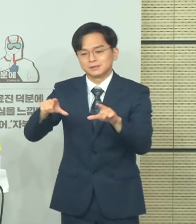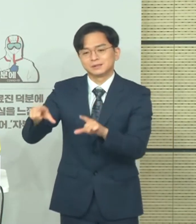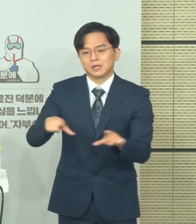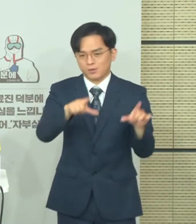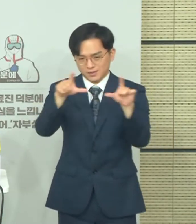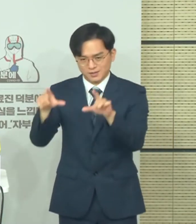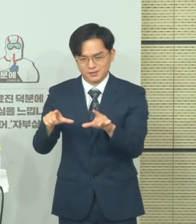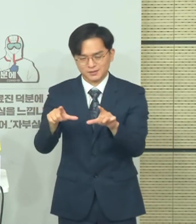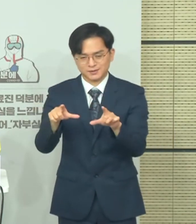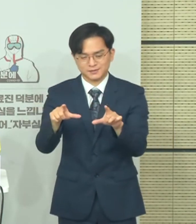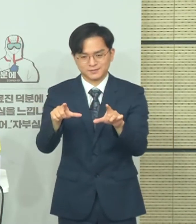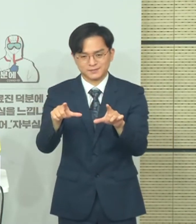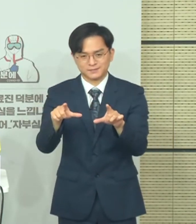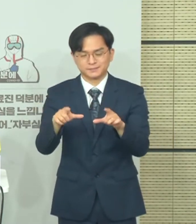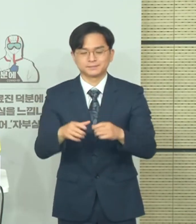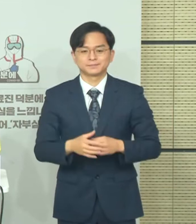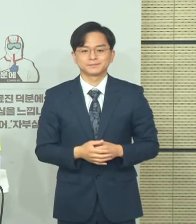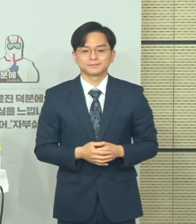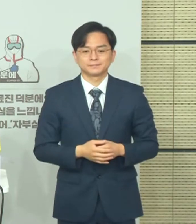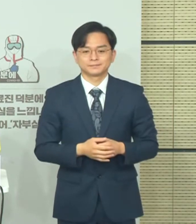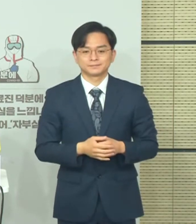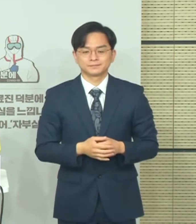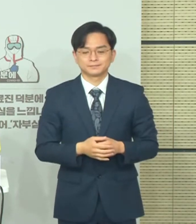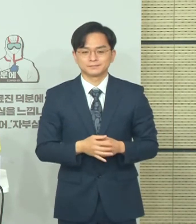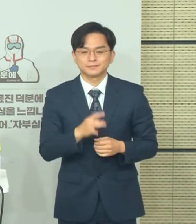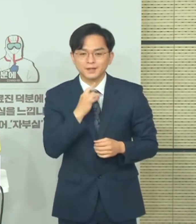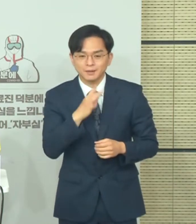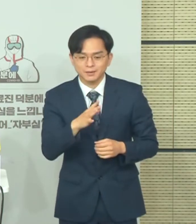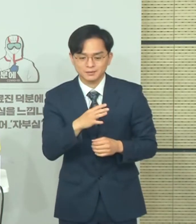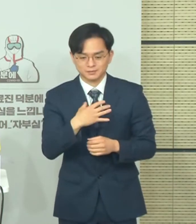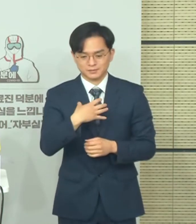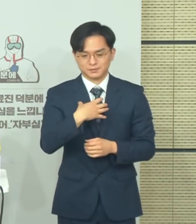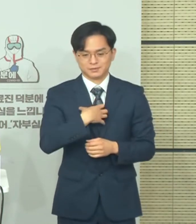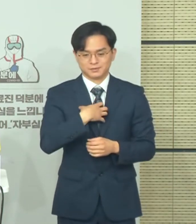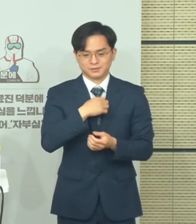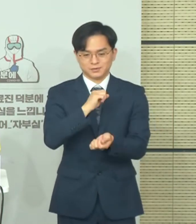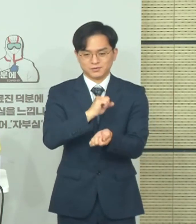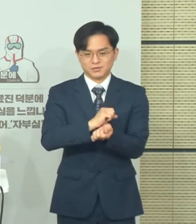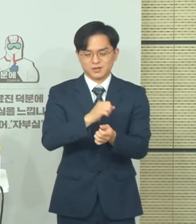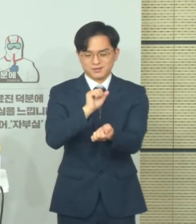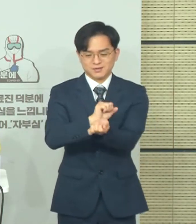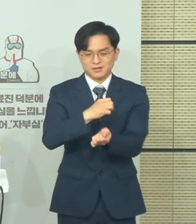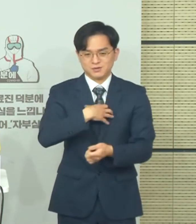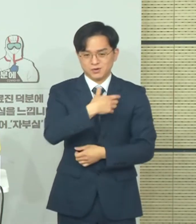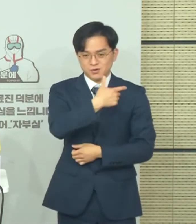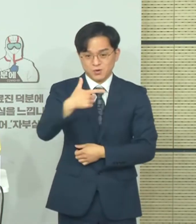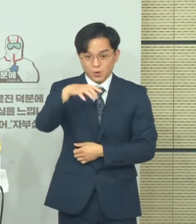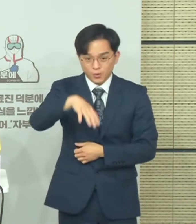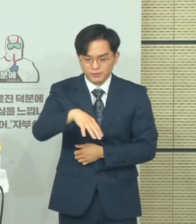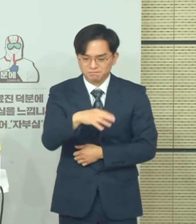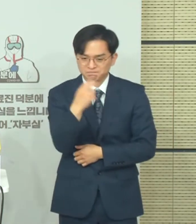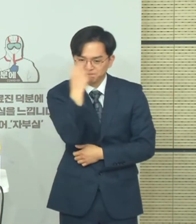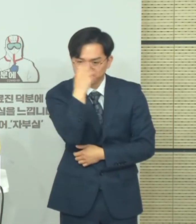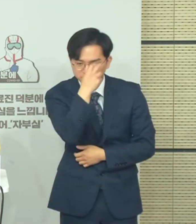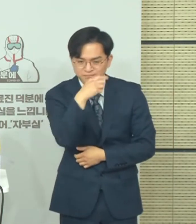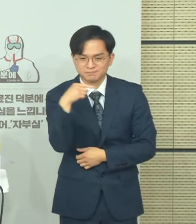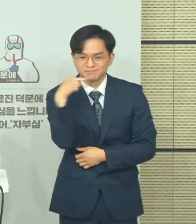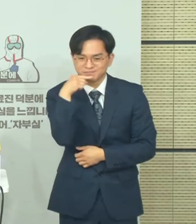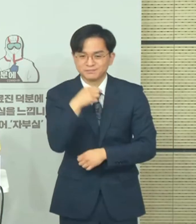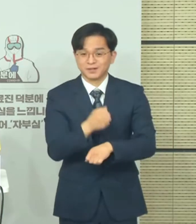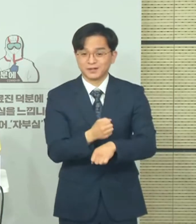준수하도록 하고 일부 고위험 시설에 대해 필요한 제안도 칠을 하게 됩니다 정부 난